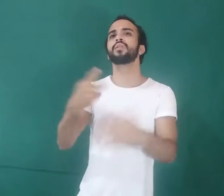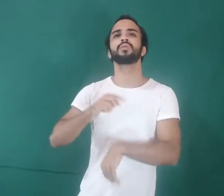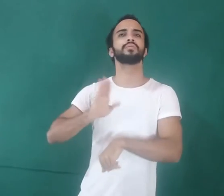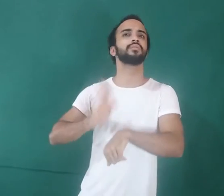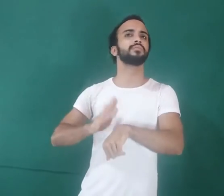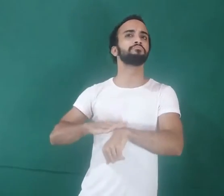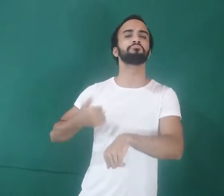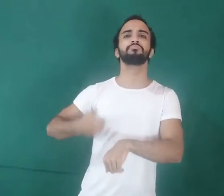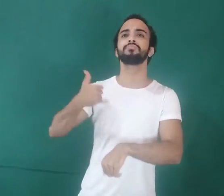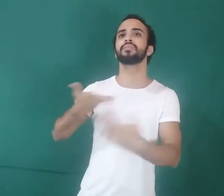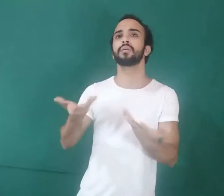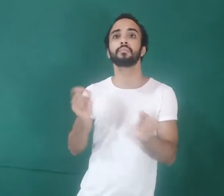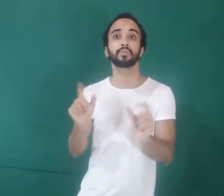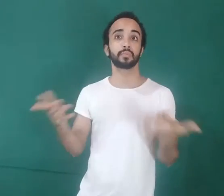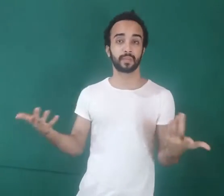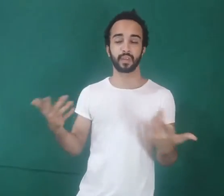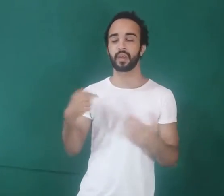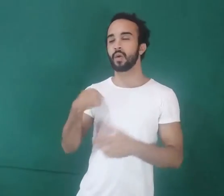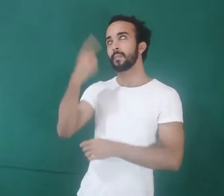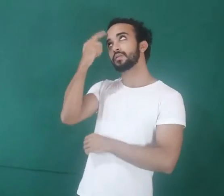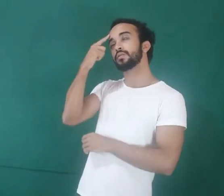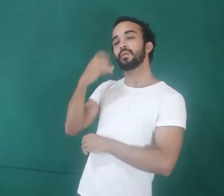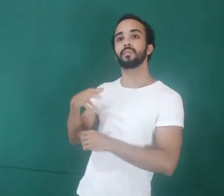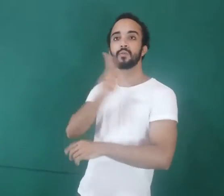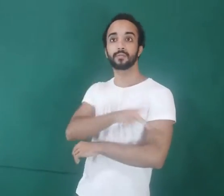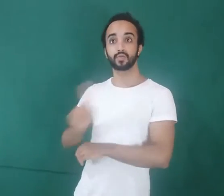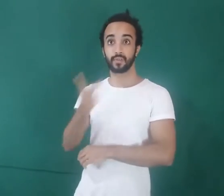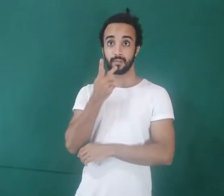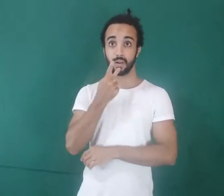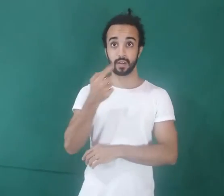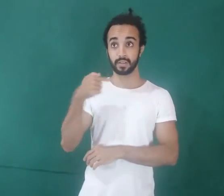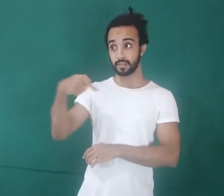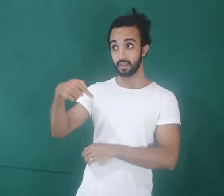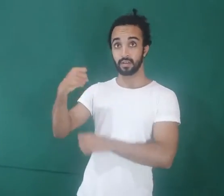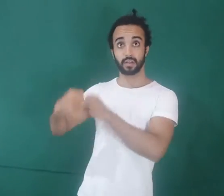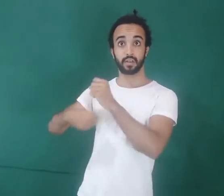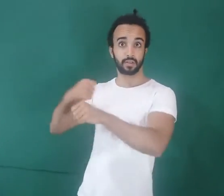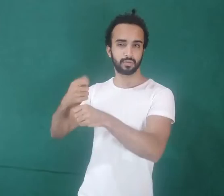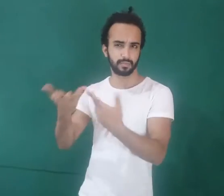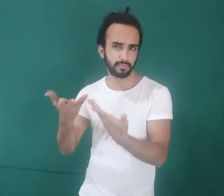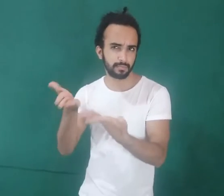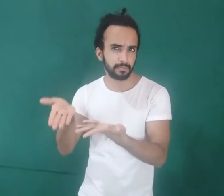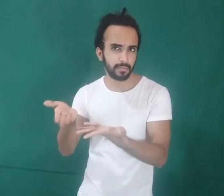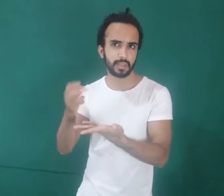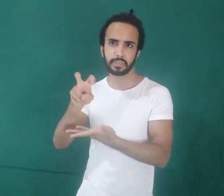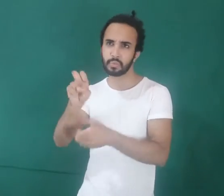que minha professora disse, imaginei autonomamente que era 7, elaborei isso, 7 anos, 5 anos. E depois eu fiquei percebendo